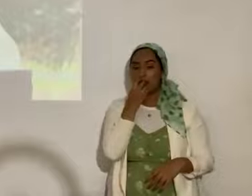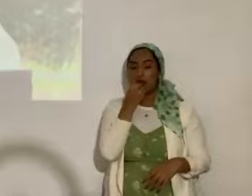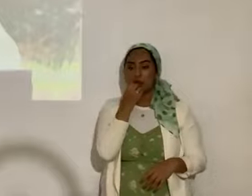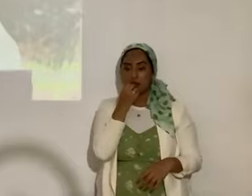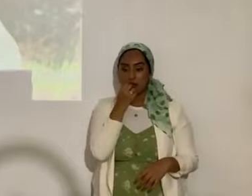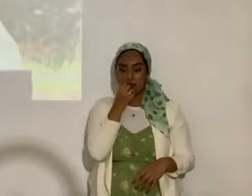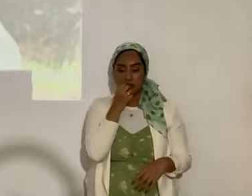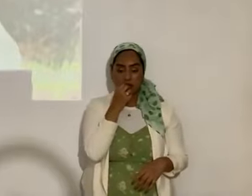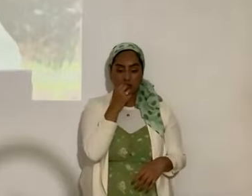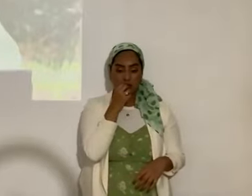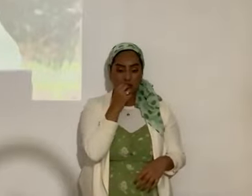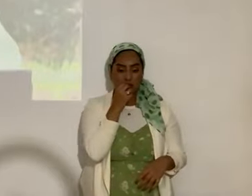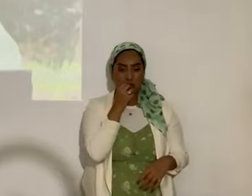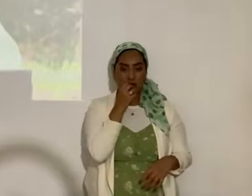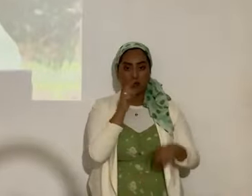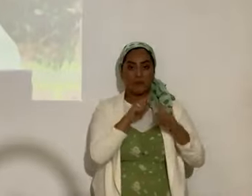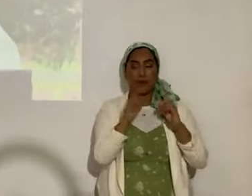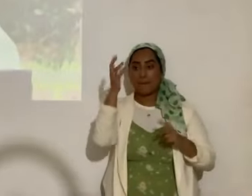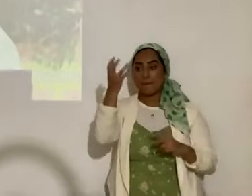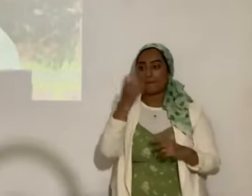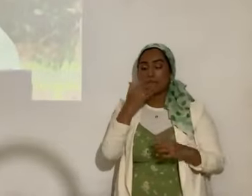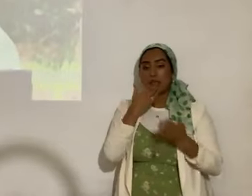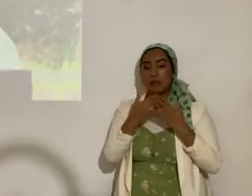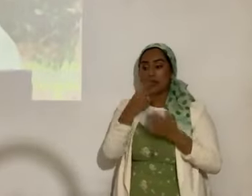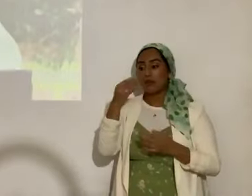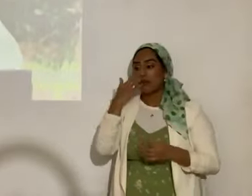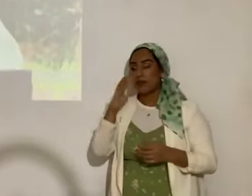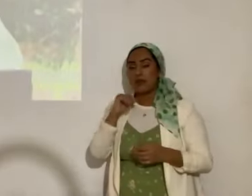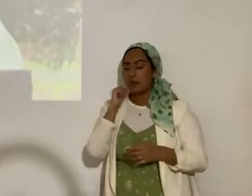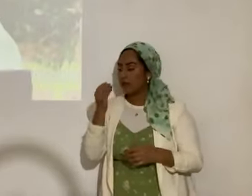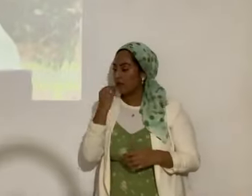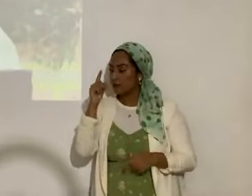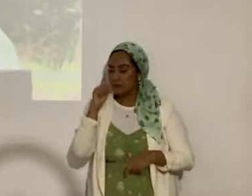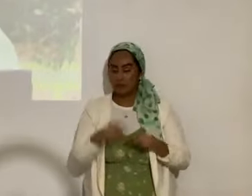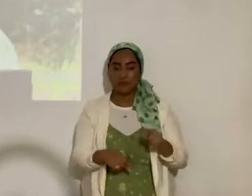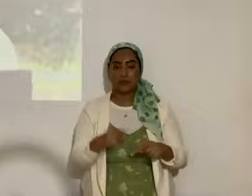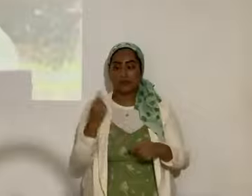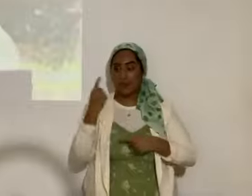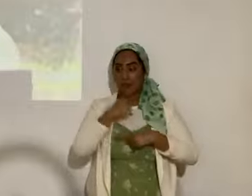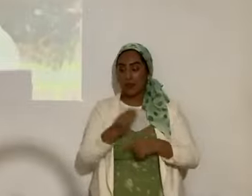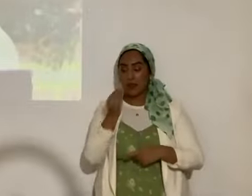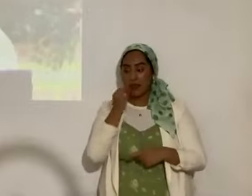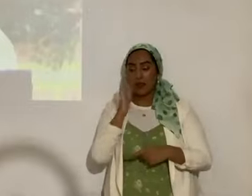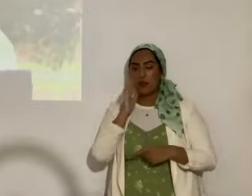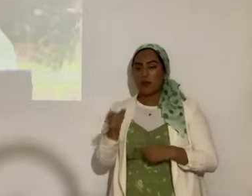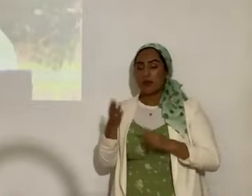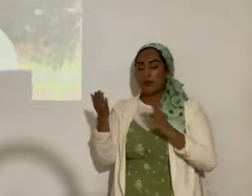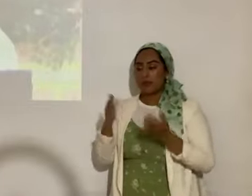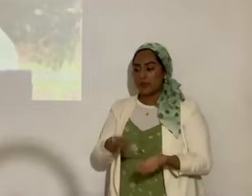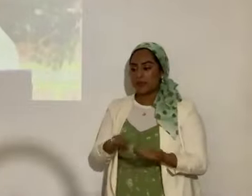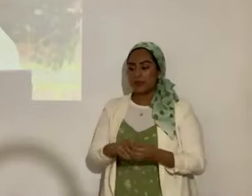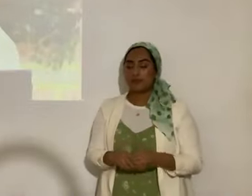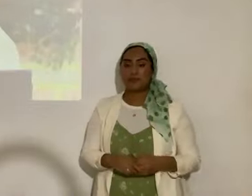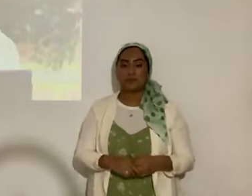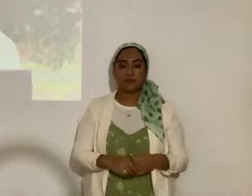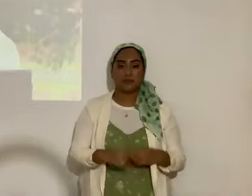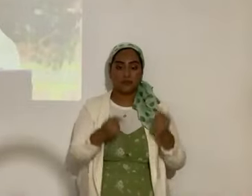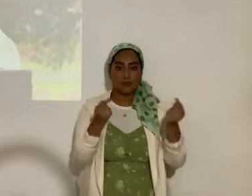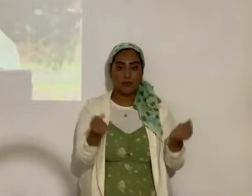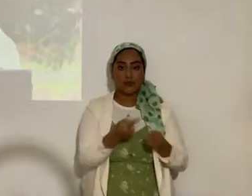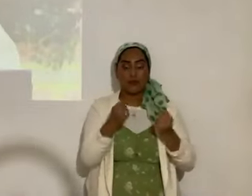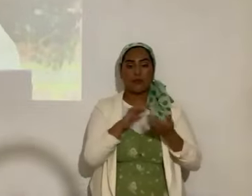sí Así dice la escritura más del árbol de la ciencia del bien y del mal no comerás porque del día que comieres ciertamente morirás y